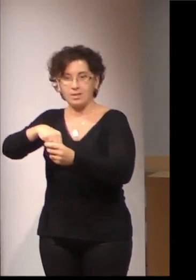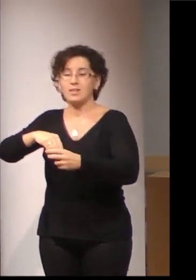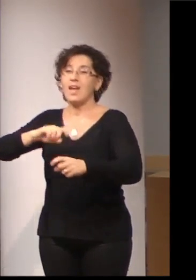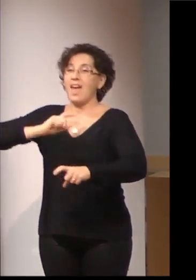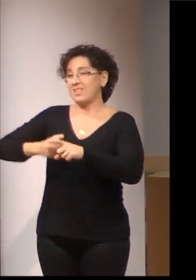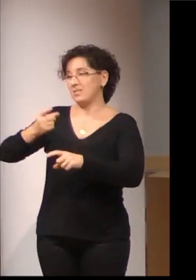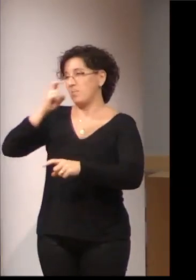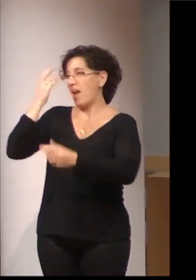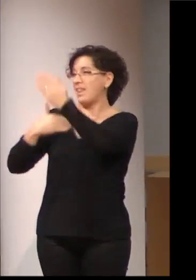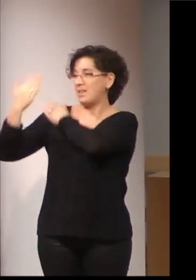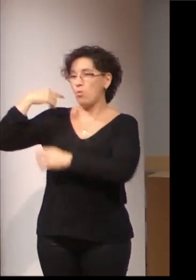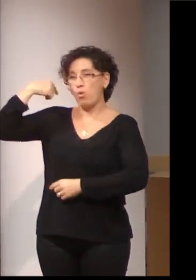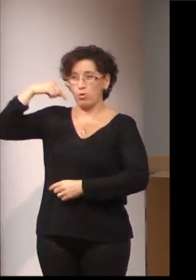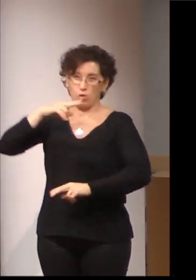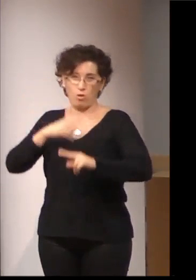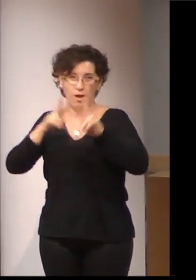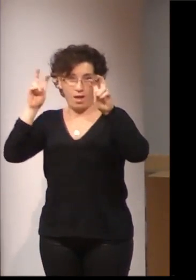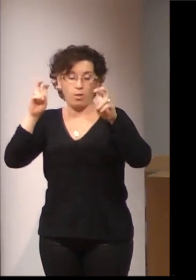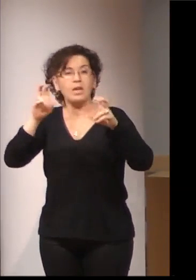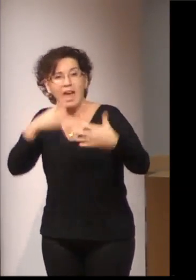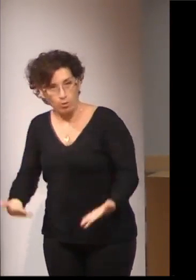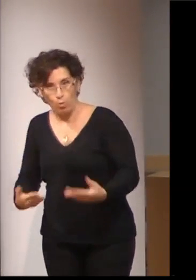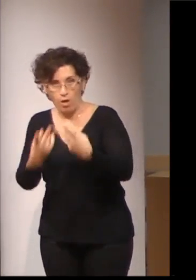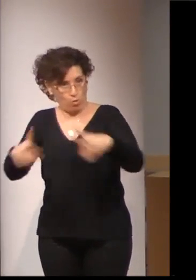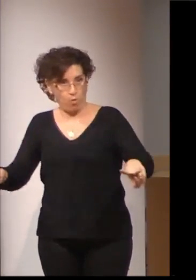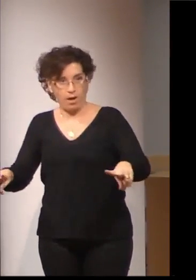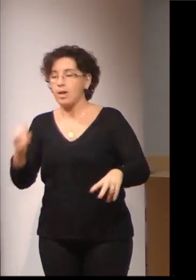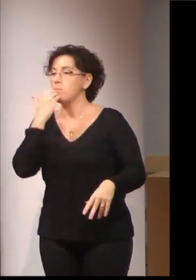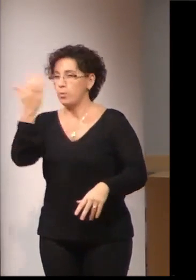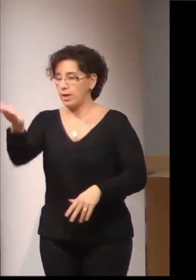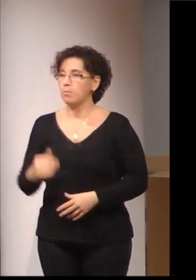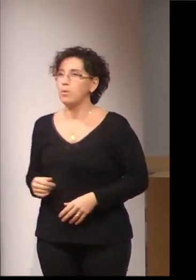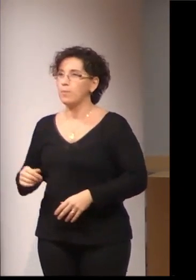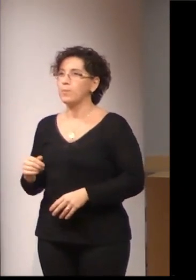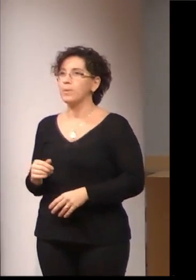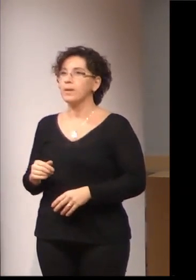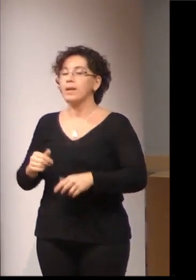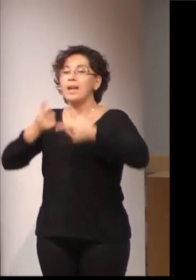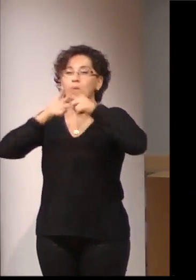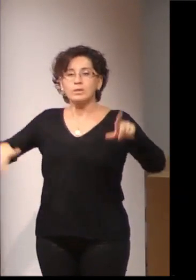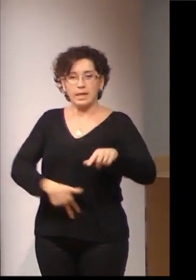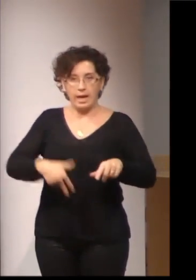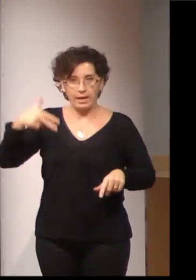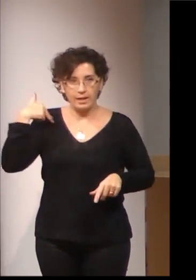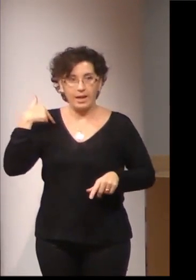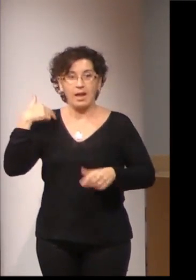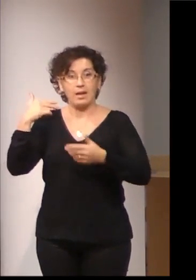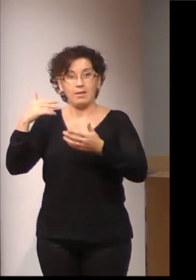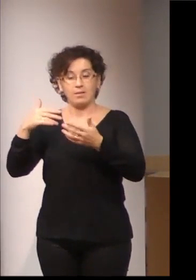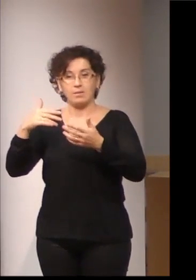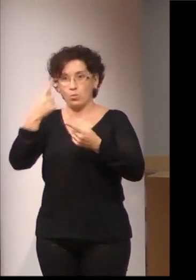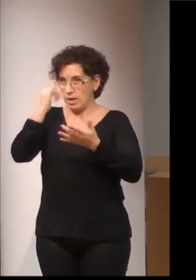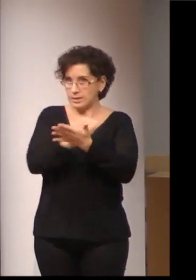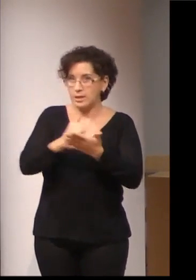doctorado y ahora en el actual. Por ejemplo, la lengua de signos española como objeto de la lingüística general fue una de esas asignaturas. La